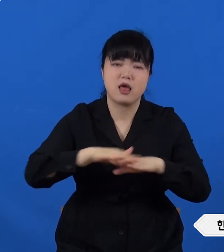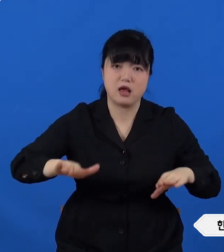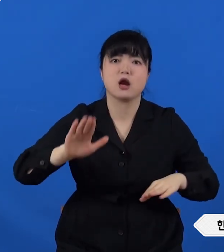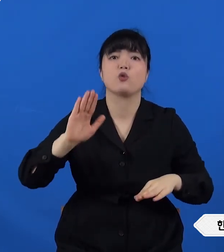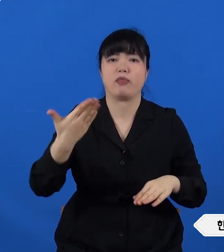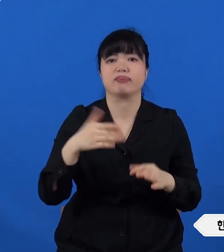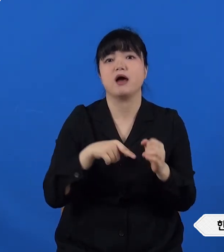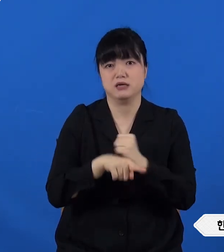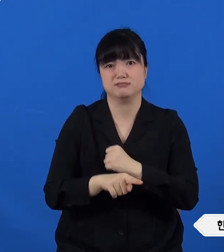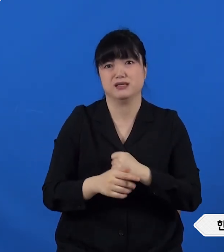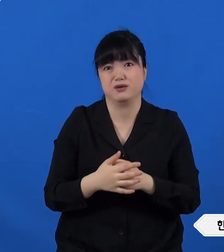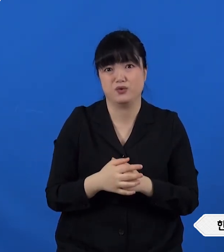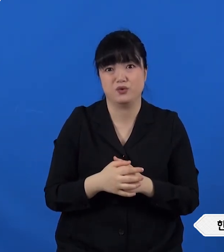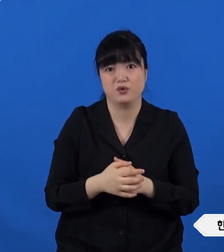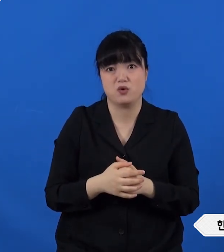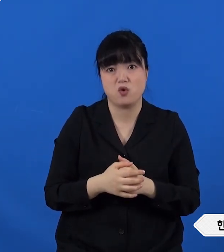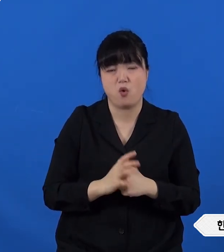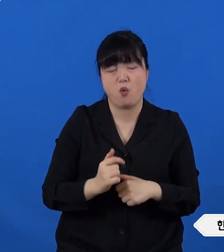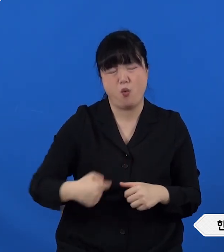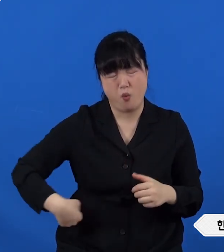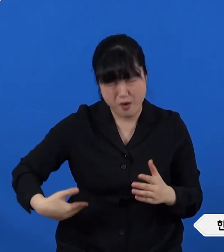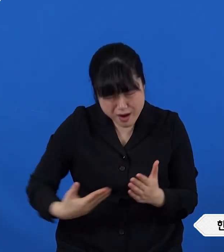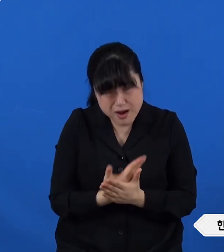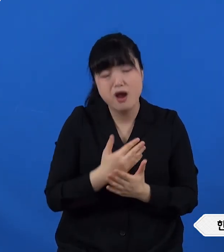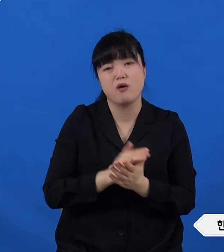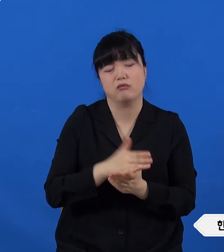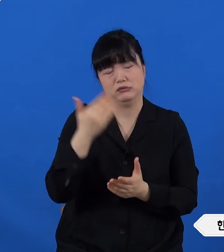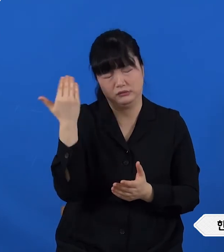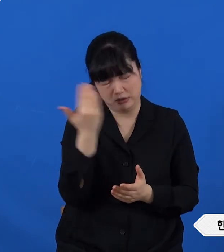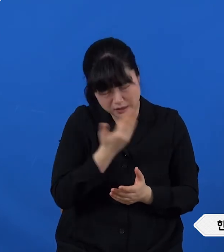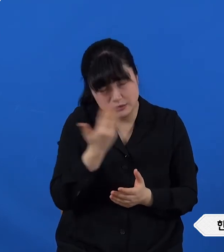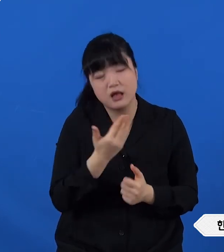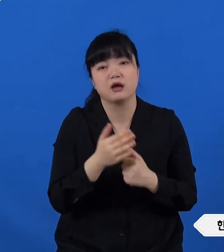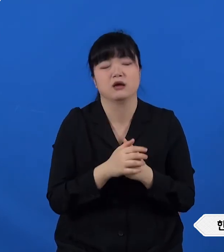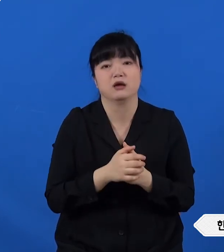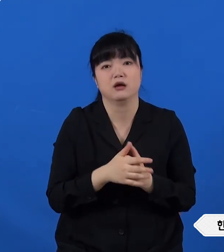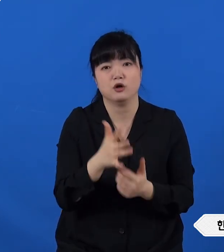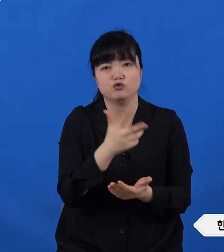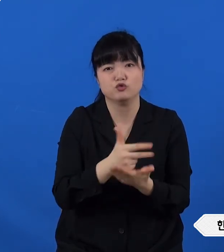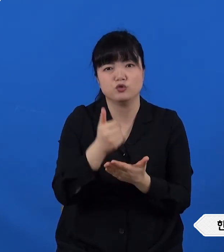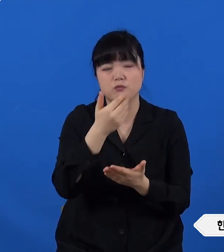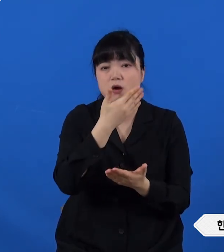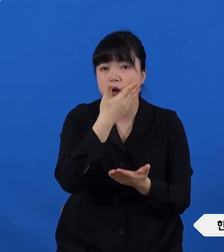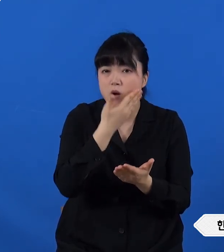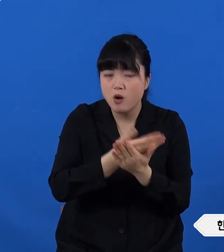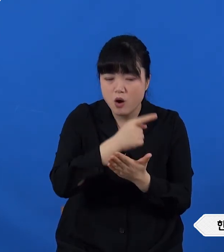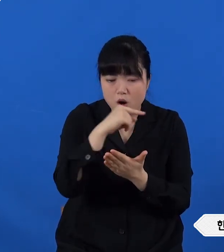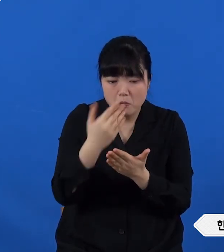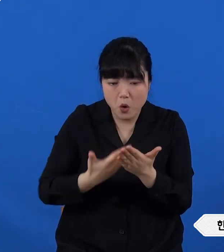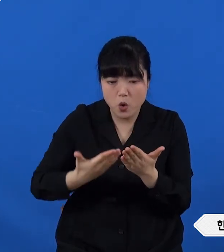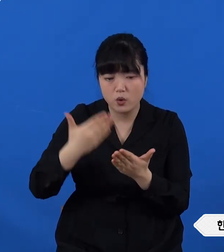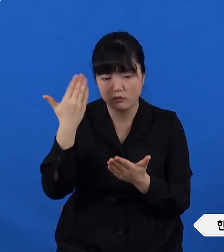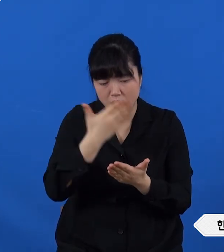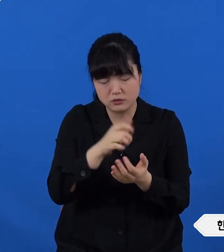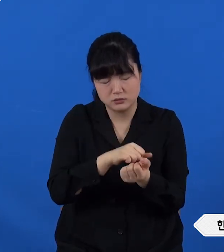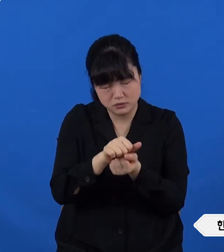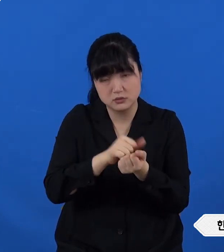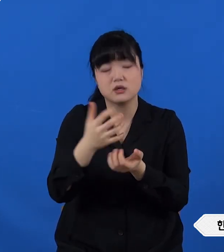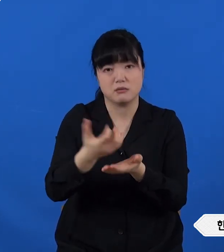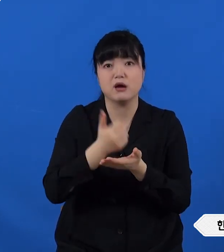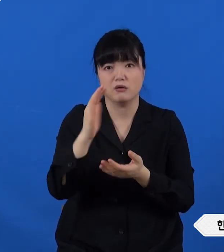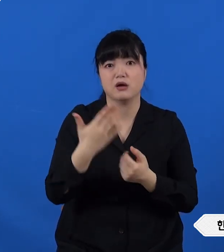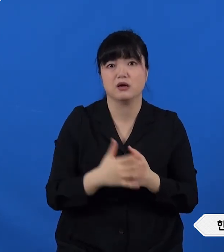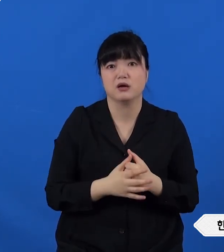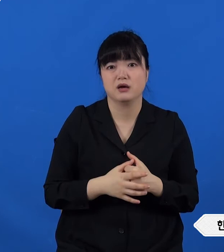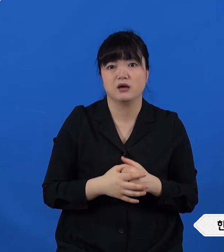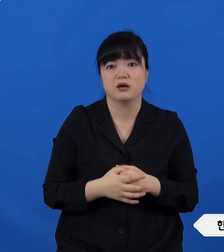하는 말입니다. 회개하고 깨끗하게 주님의 보혈 피로 씻어버릴 수 있어야 된다 하는